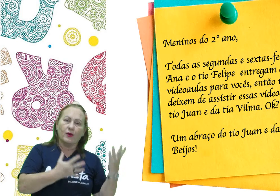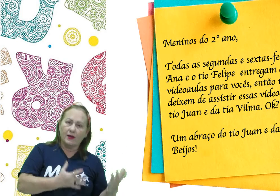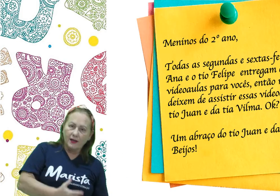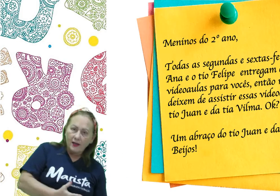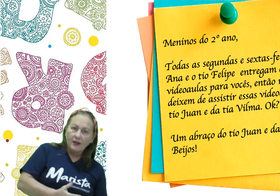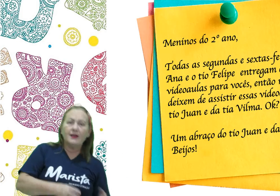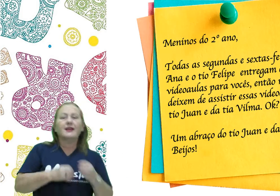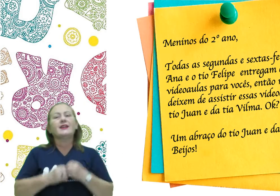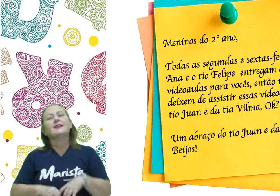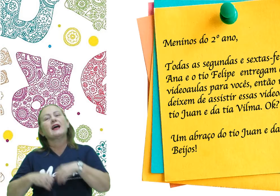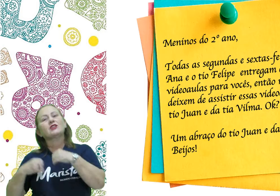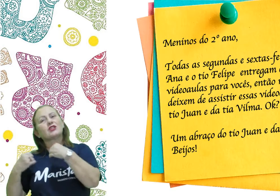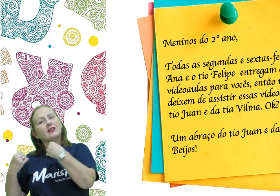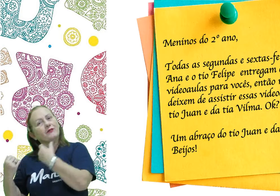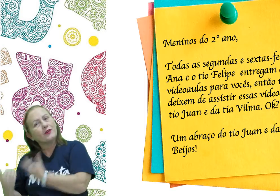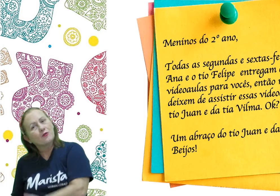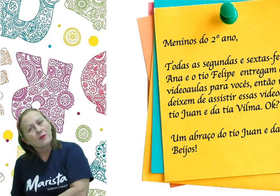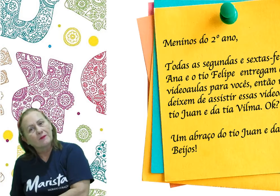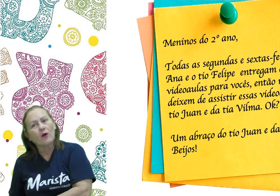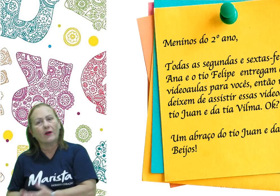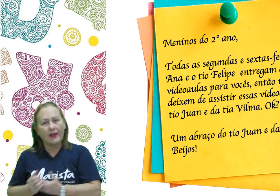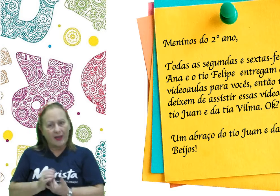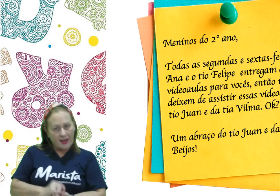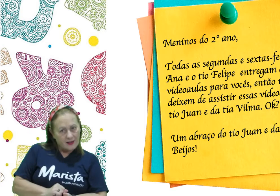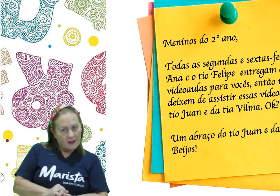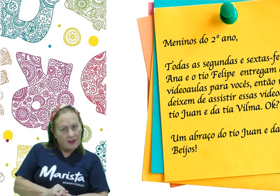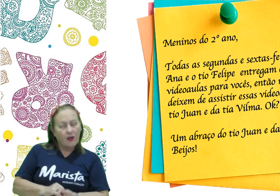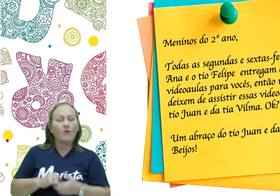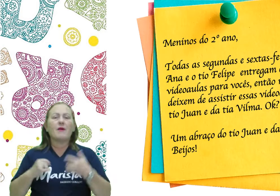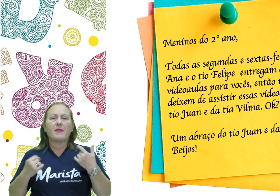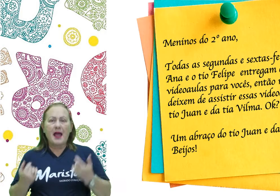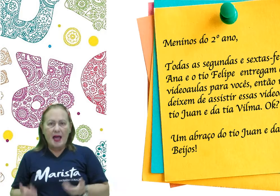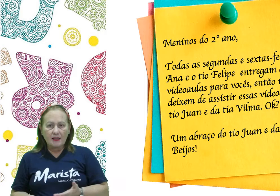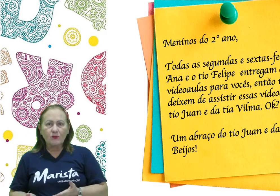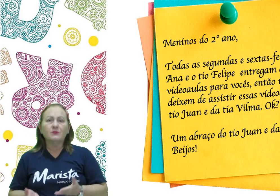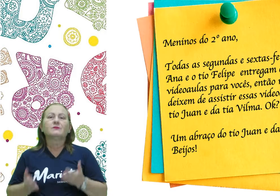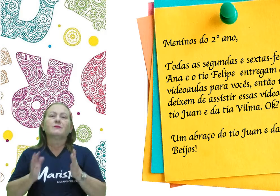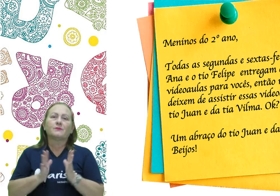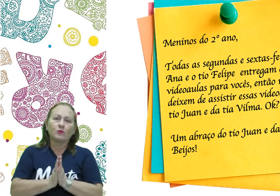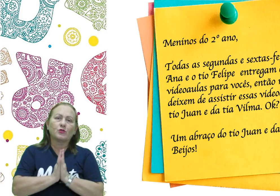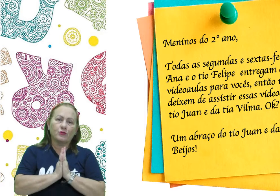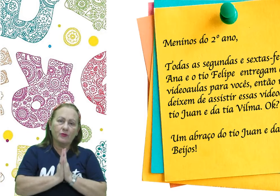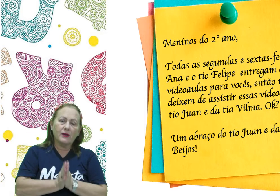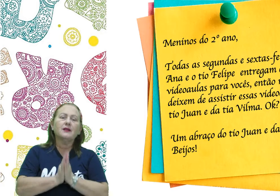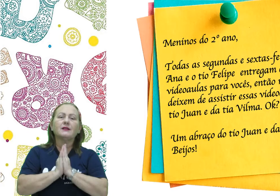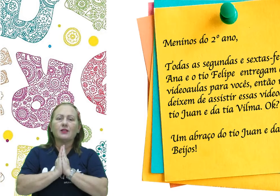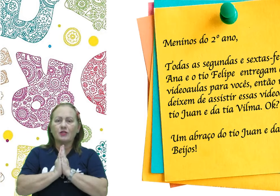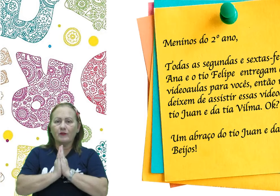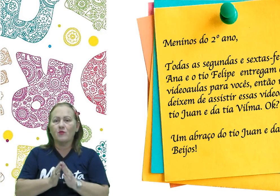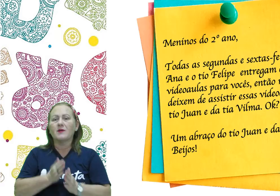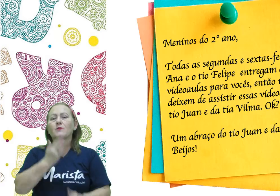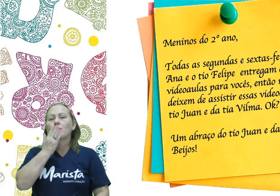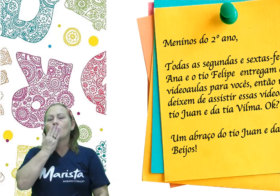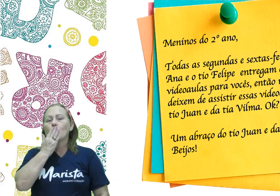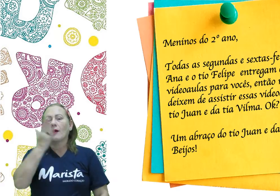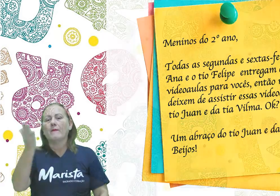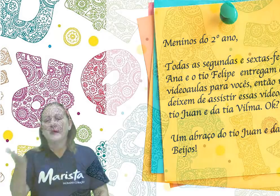Juan e da tia Vilma, ok? Um abraço do tio Juan e da tia Vilma.